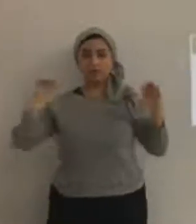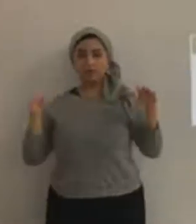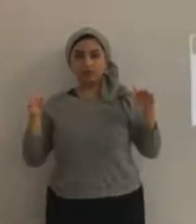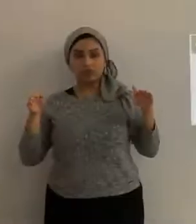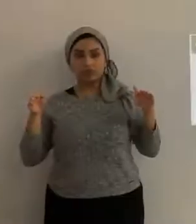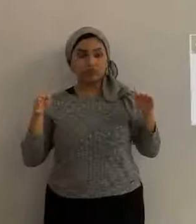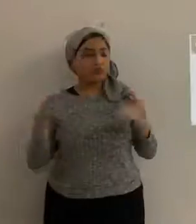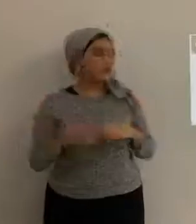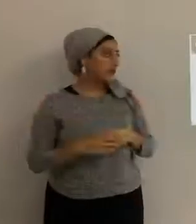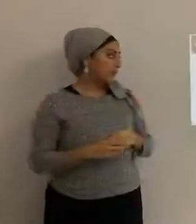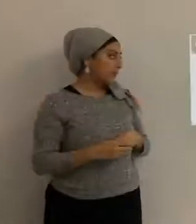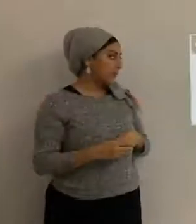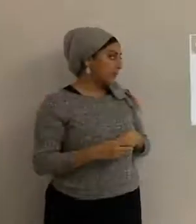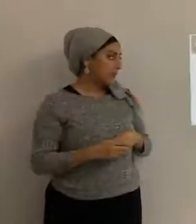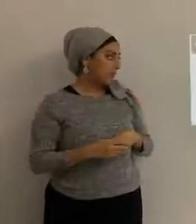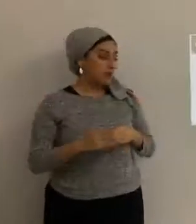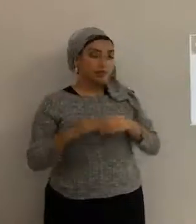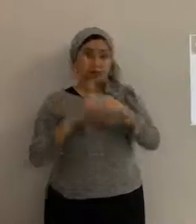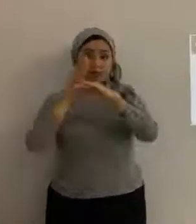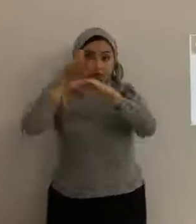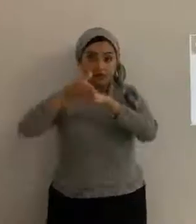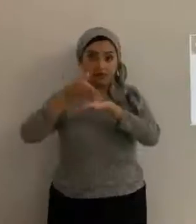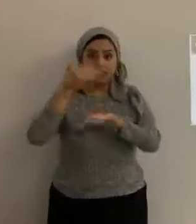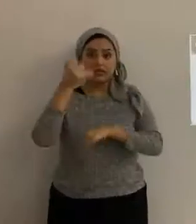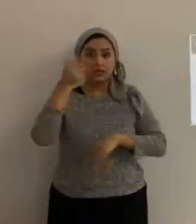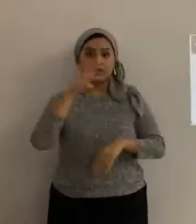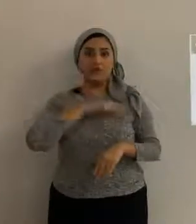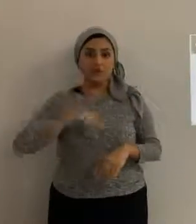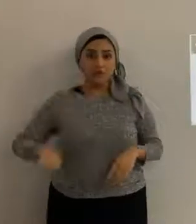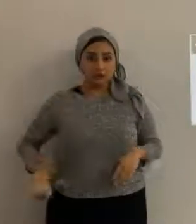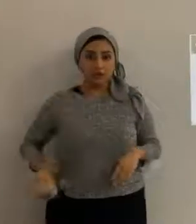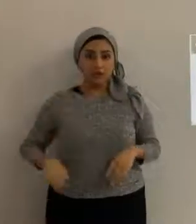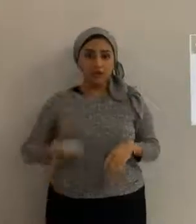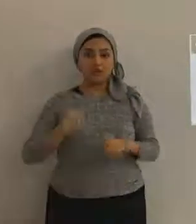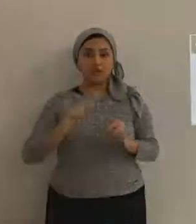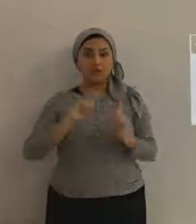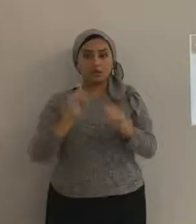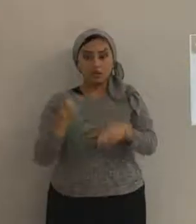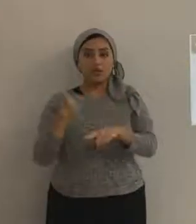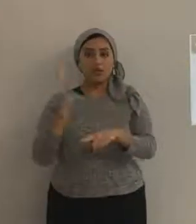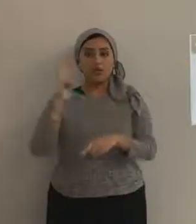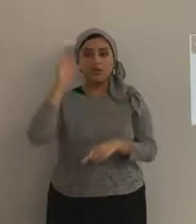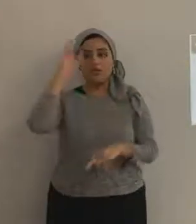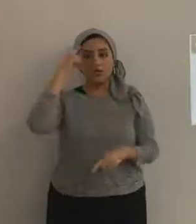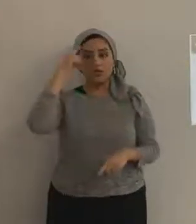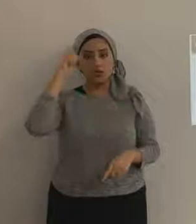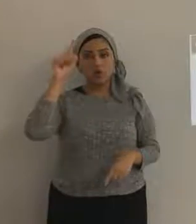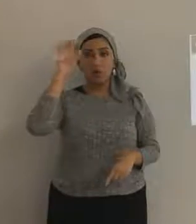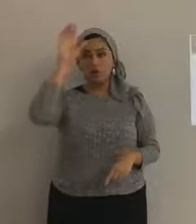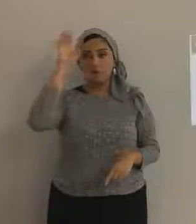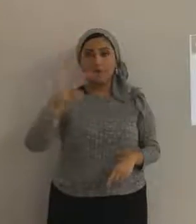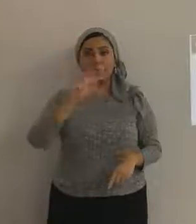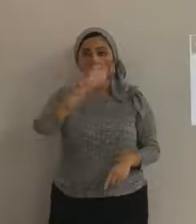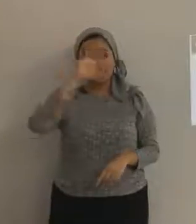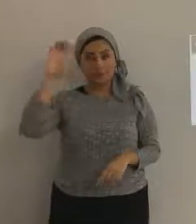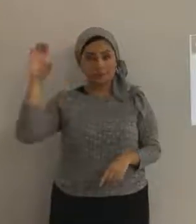y por ahí llevaron a nuestro Adón Yahshua Hamashiach hacia ser crucificado, a ser colgado del madero, de tal manera